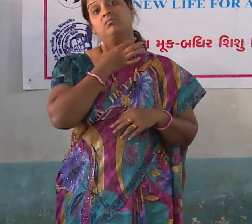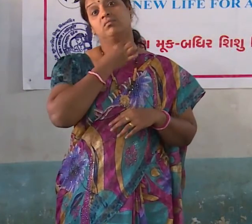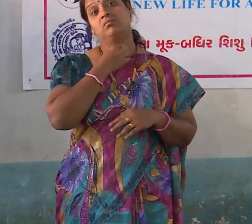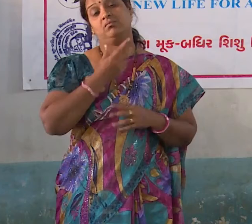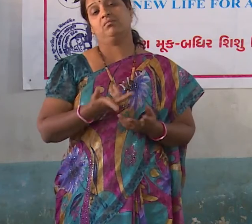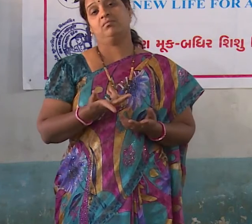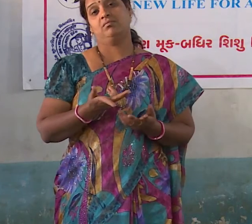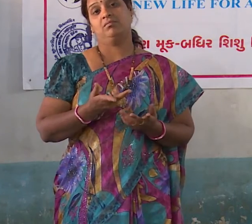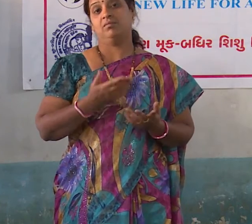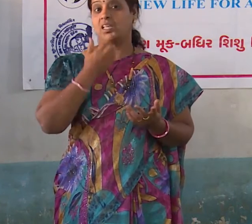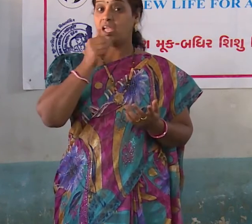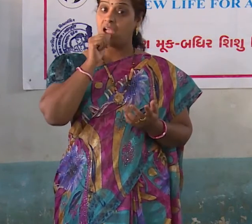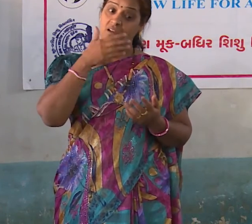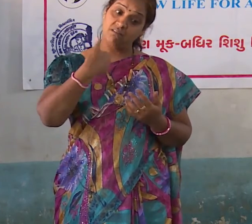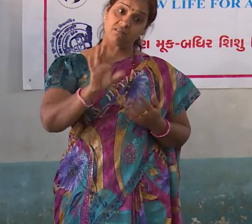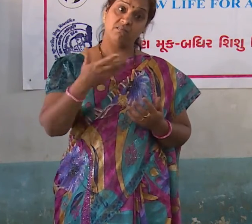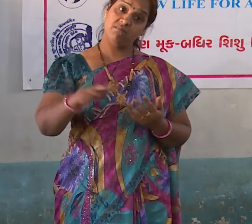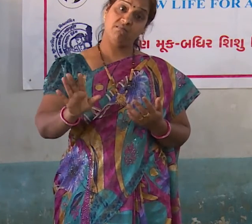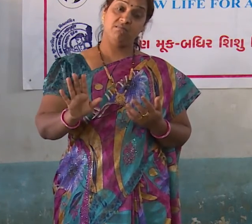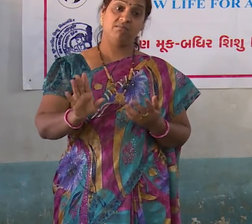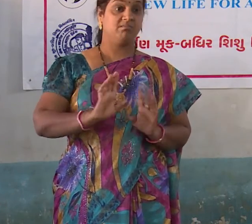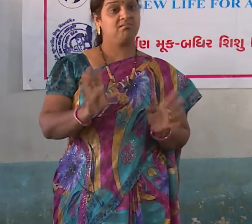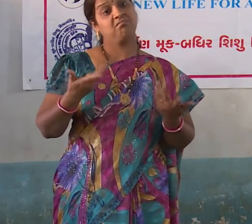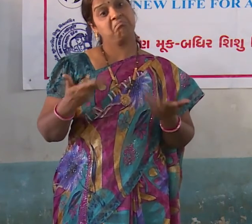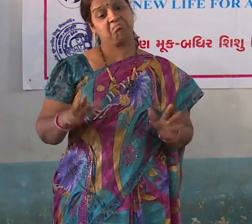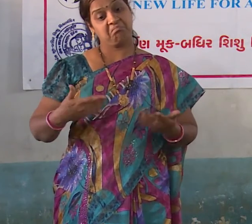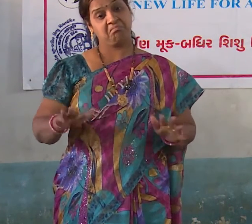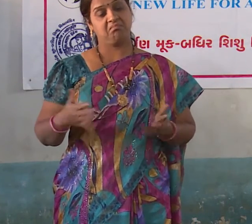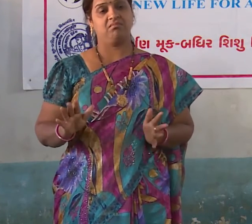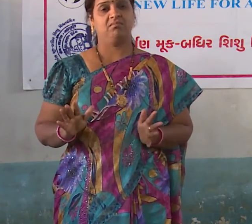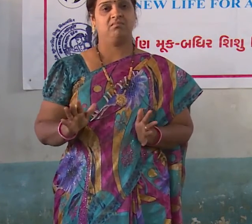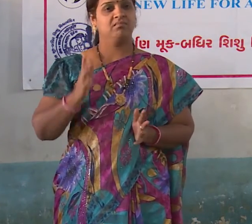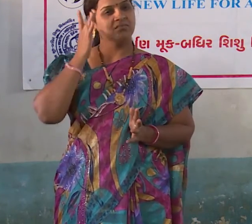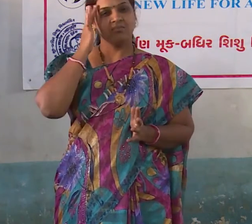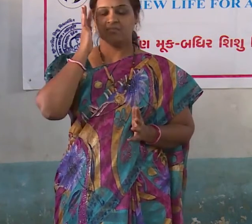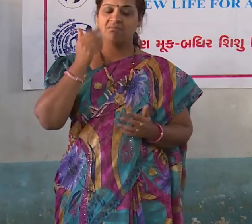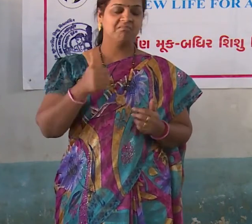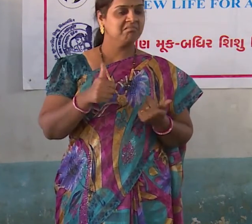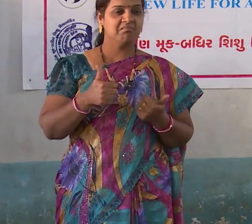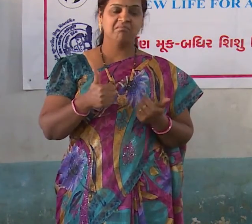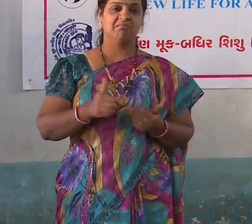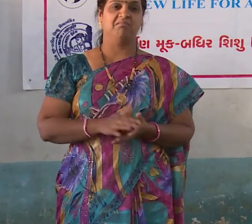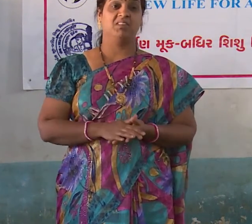कहते, आप समझे ही नहीं। एक बच्चा पहले भी गिरा था, आपने उसके ऊपर तरस तो खाया,